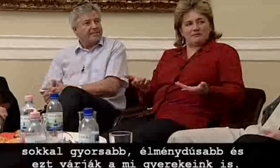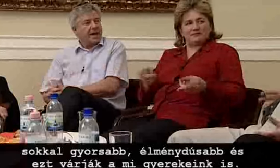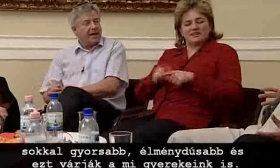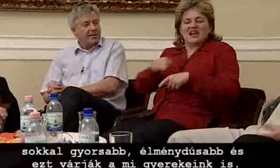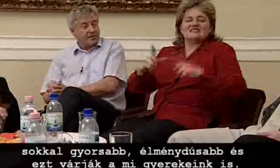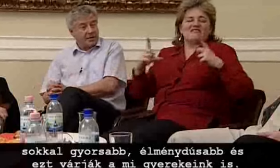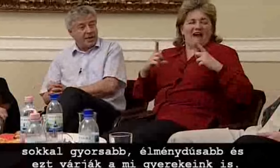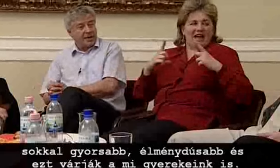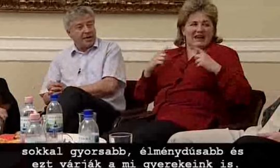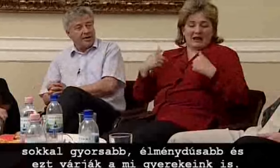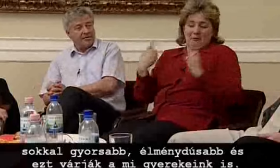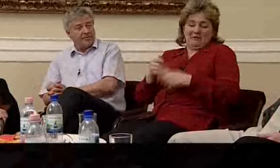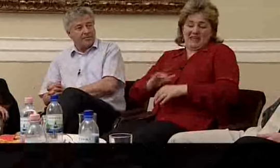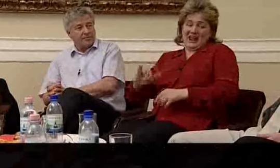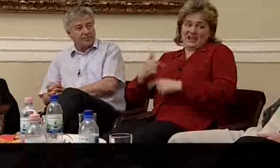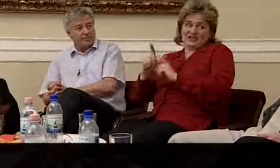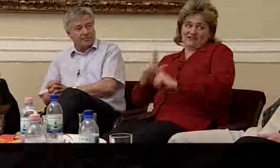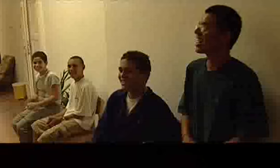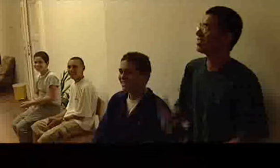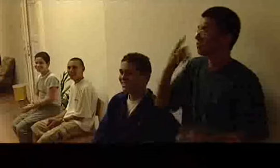ezt várják a mi gyerekeink is.